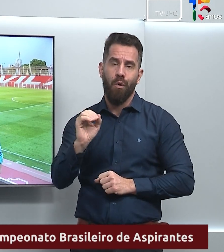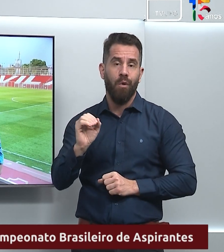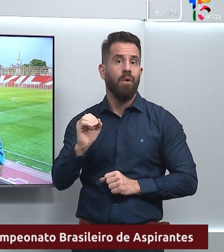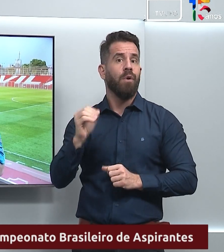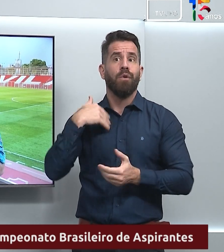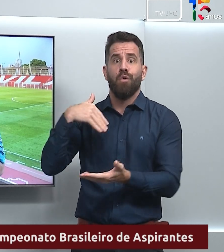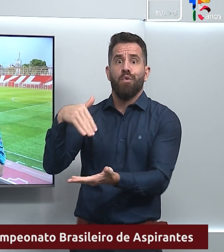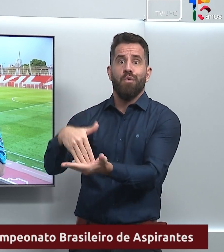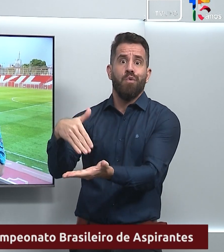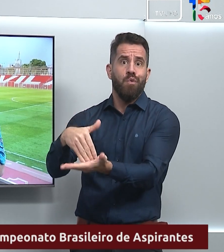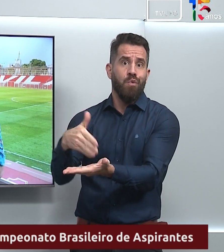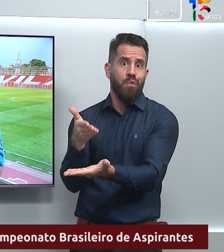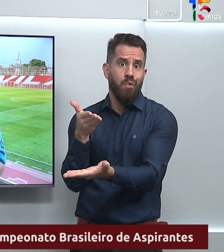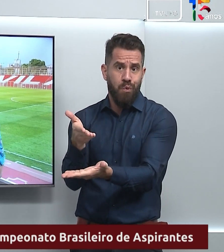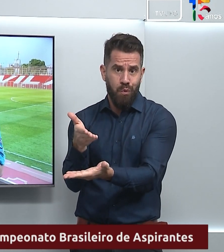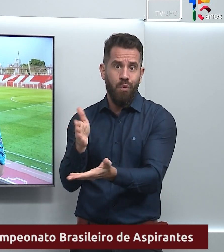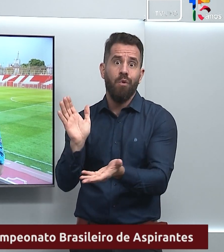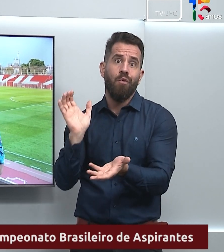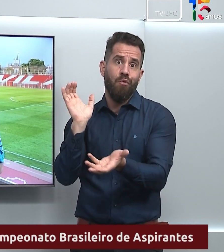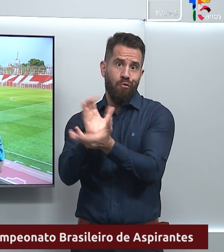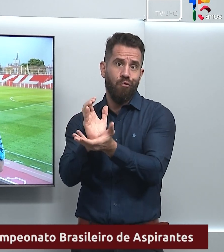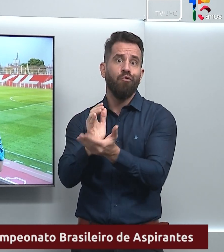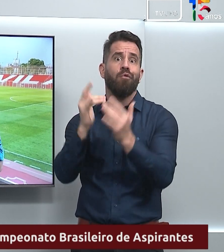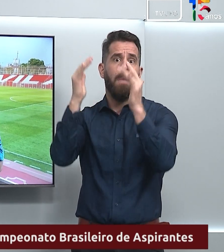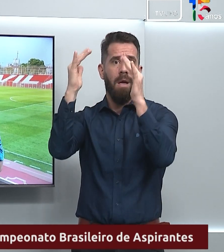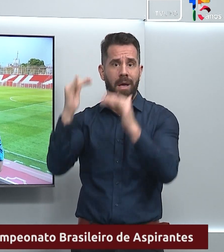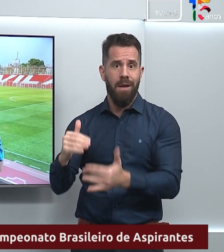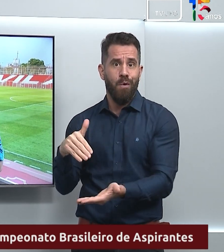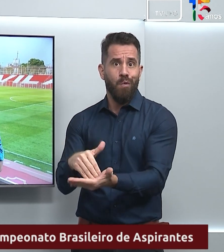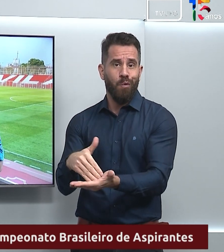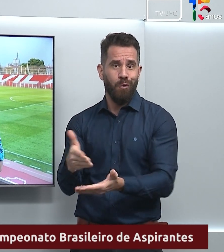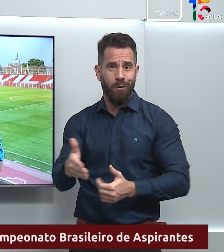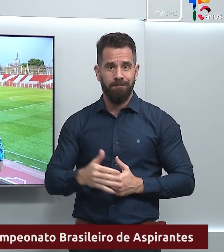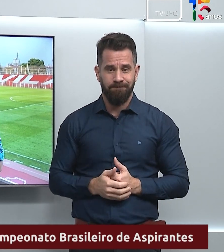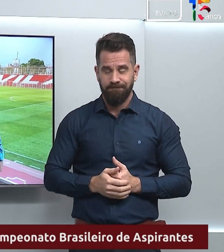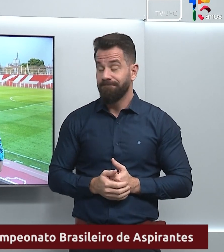lanterna da competição. Valeu, Rafael.